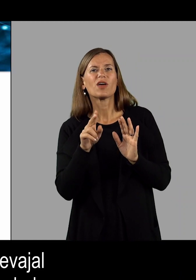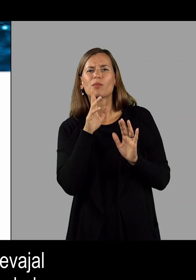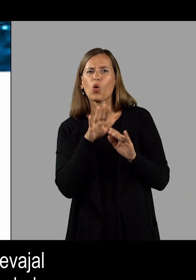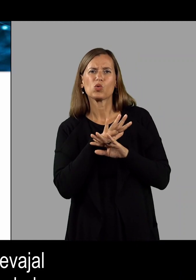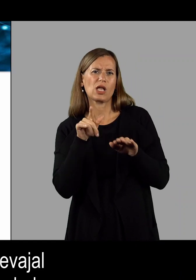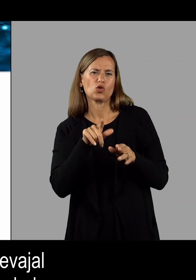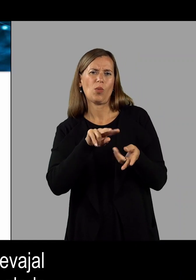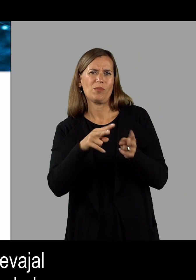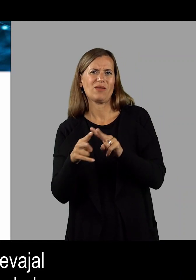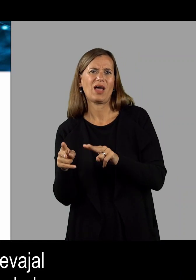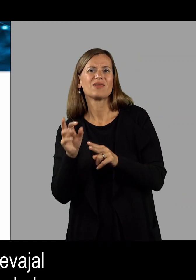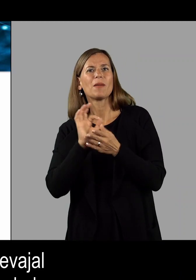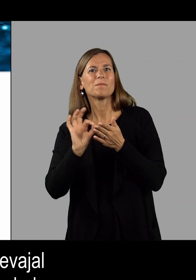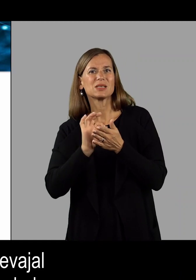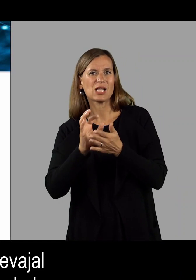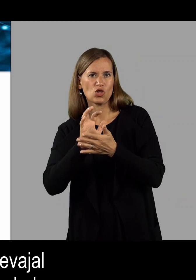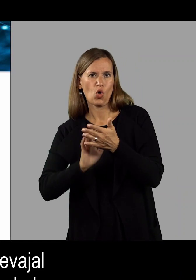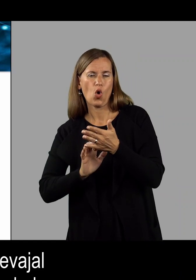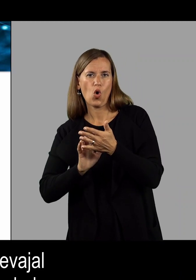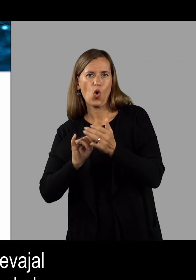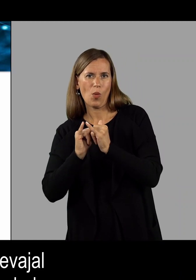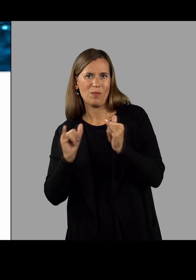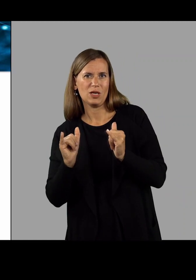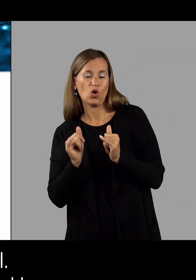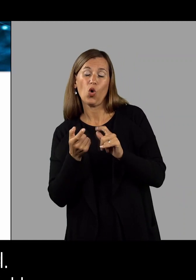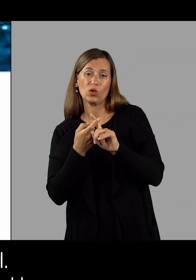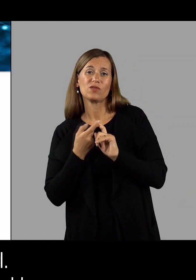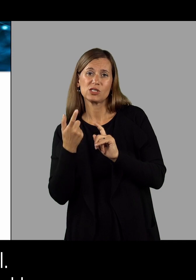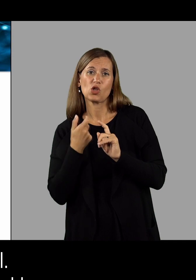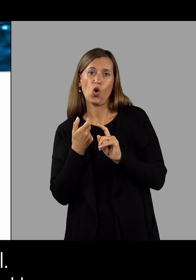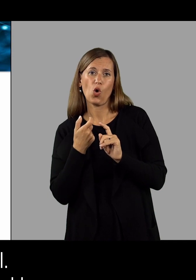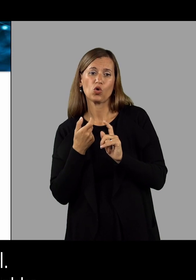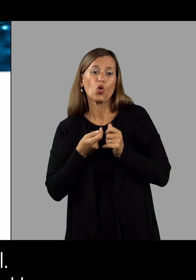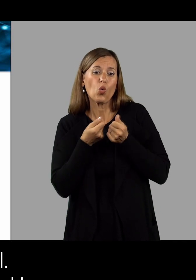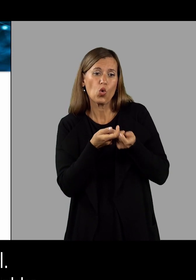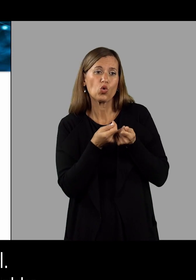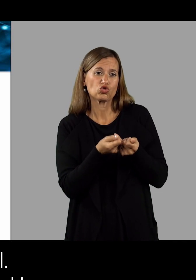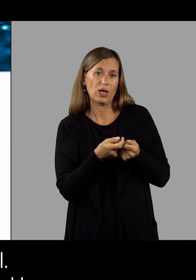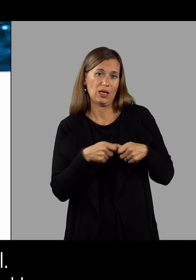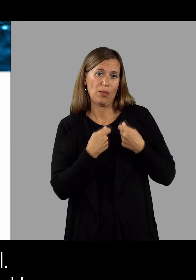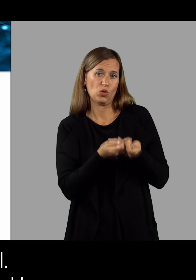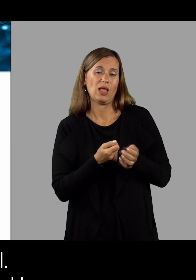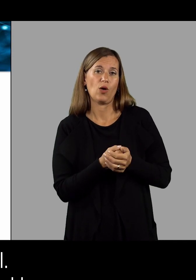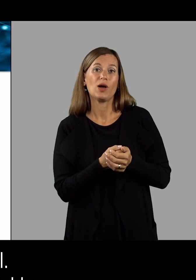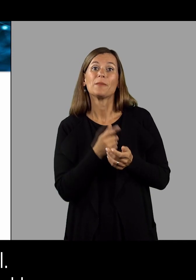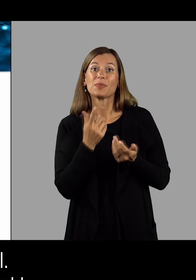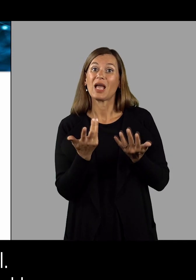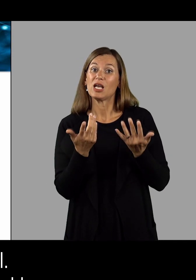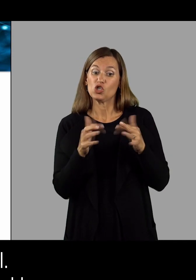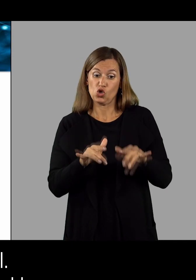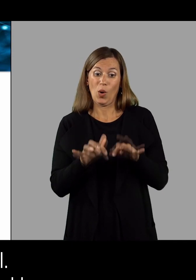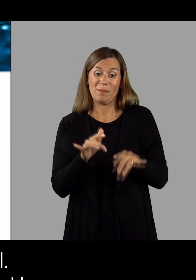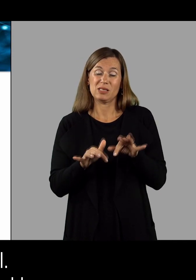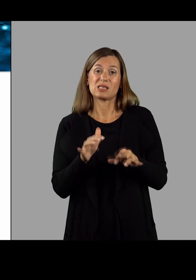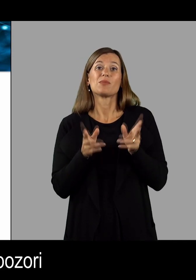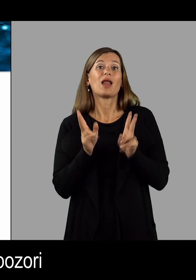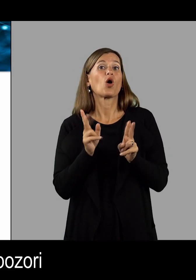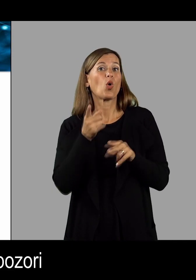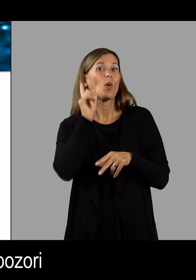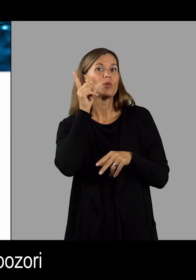naenkrat in software ne bo ustavil določene debate v smislu, da bo opozoril, naj govori samo en